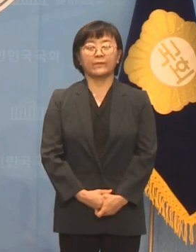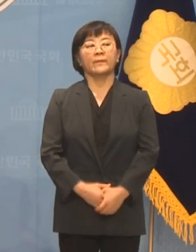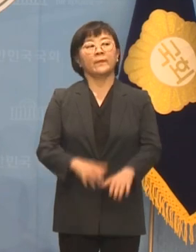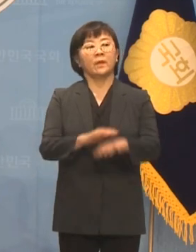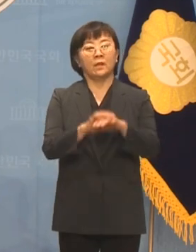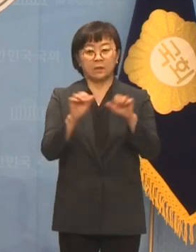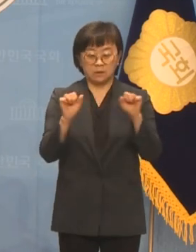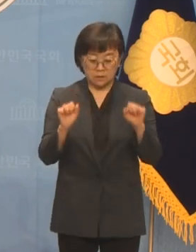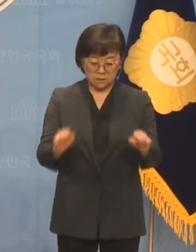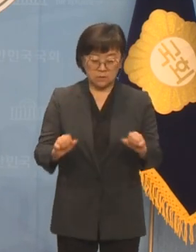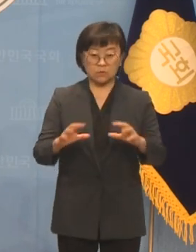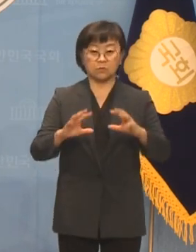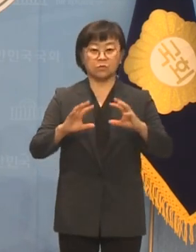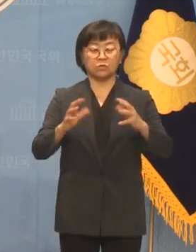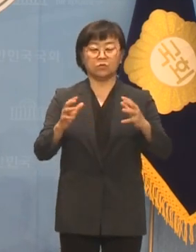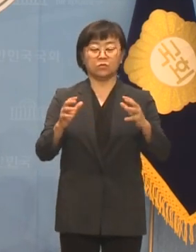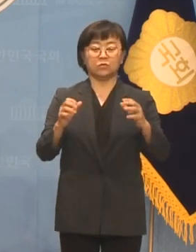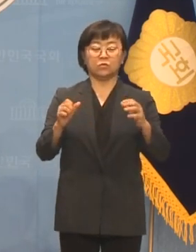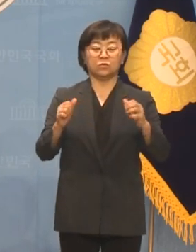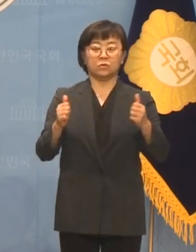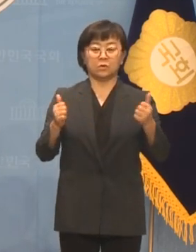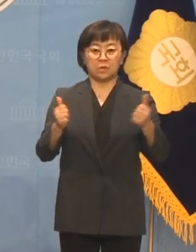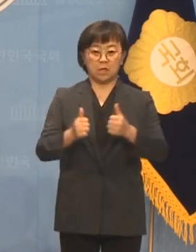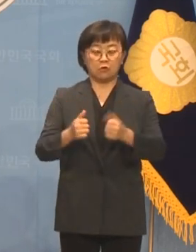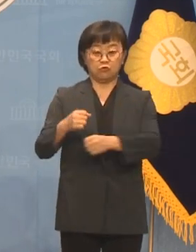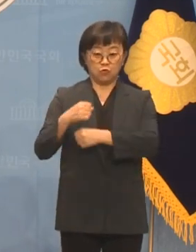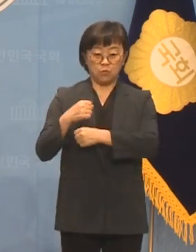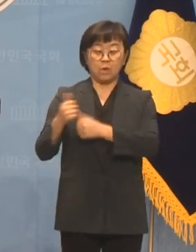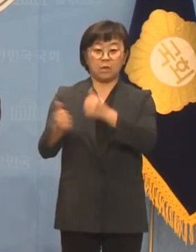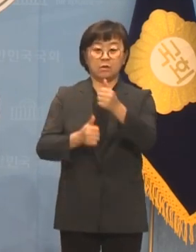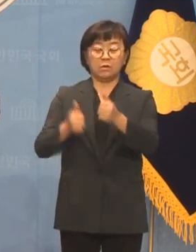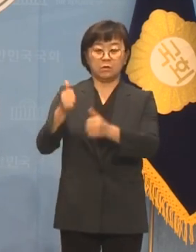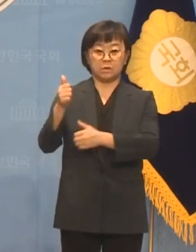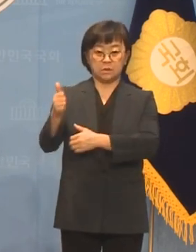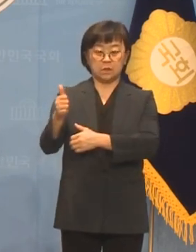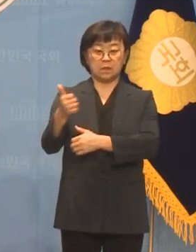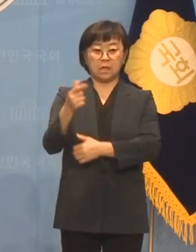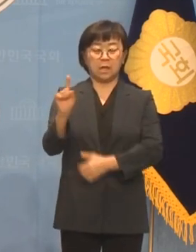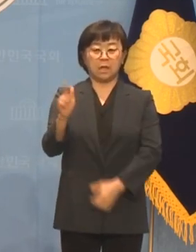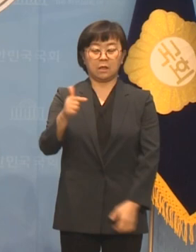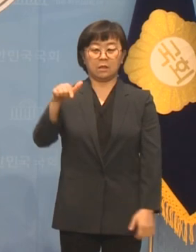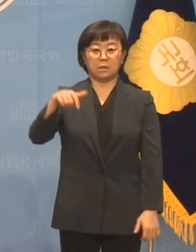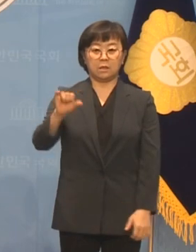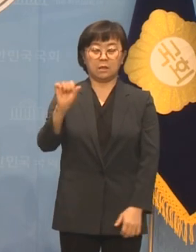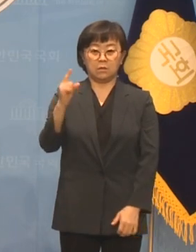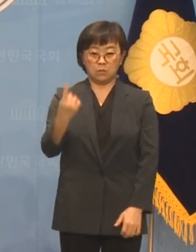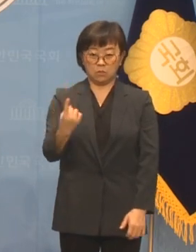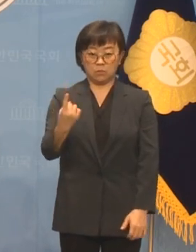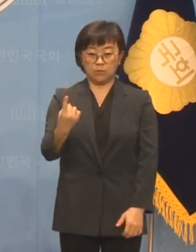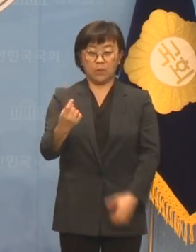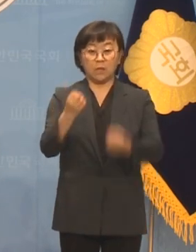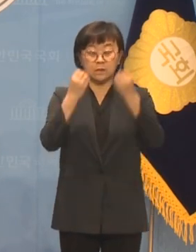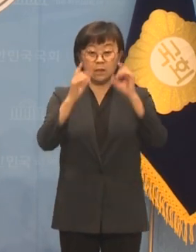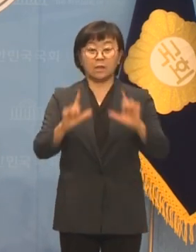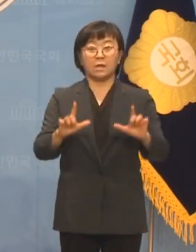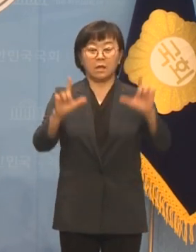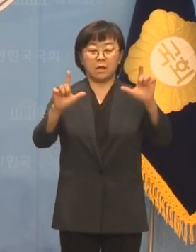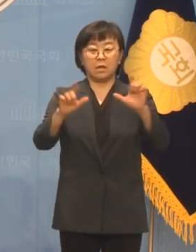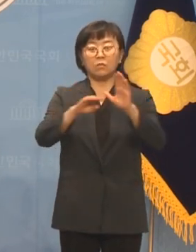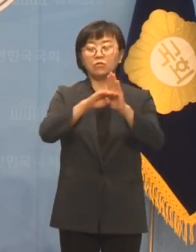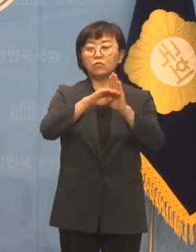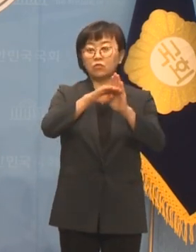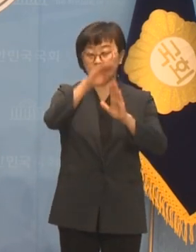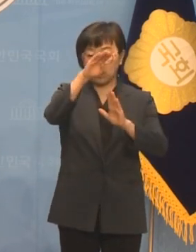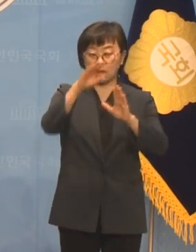안녕하십니까 국회 국방위원장 한교 의원입니다 새해들어 북한